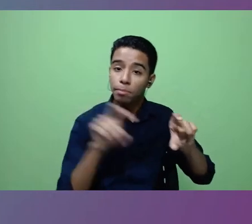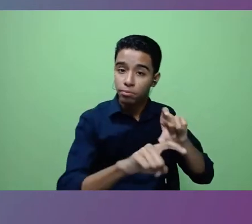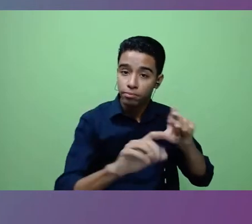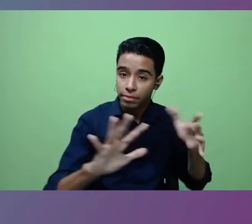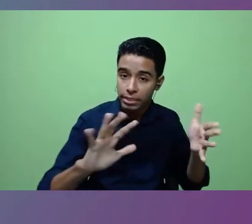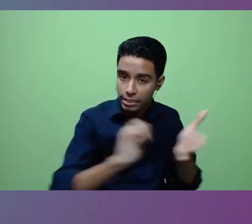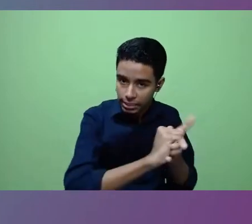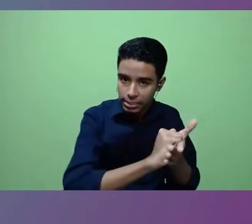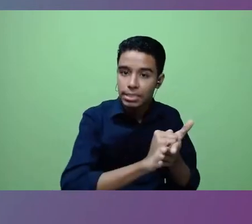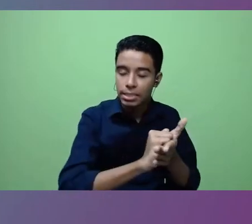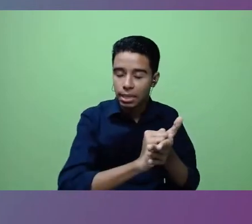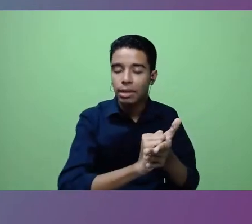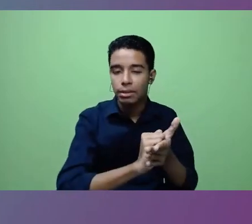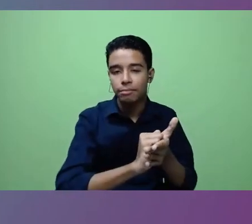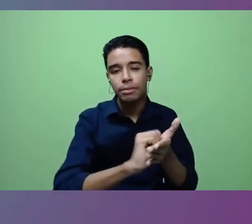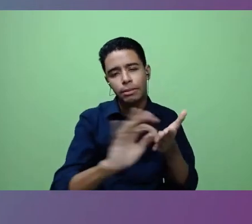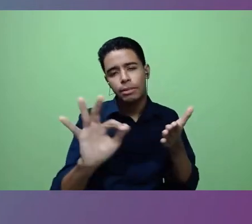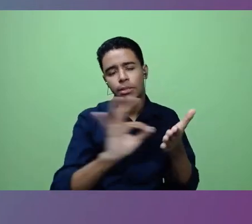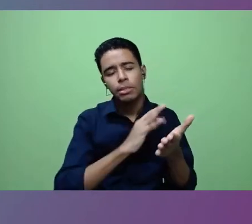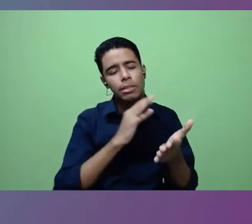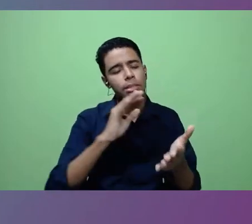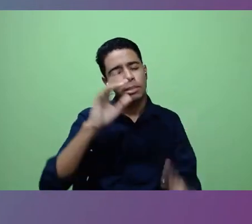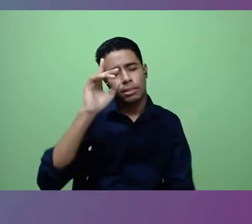Se inscrever no canal e...